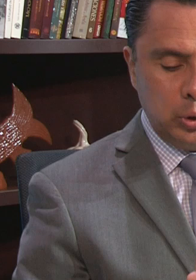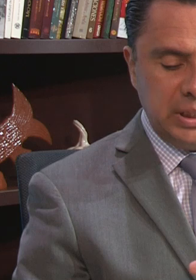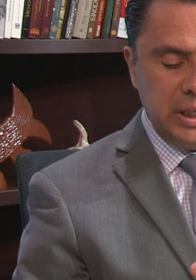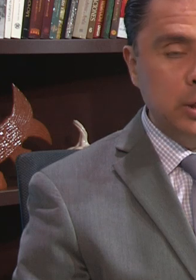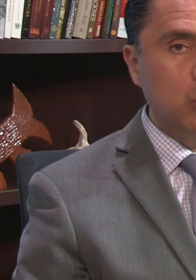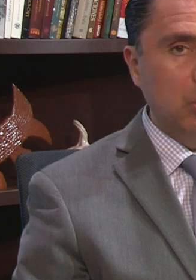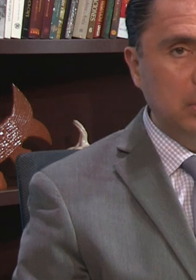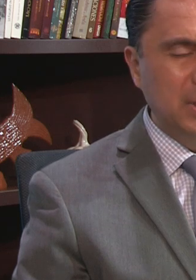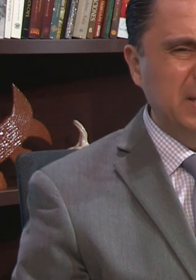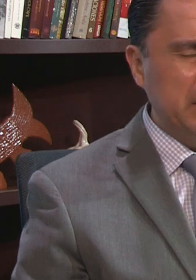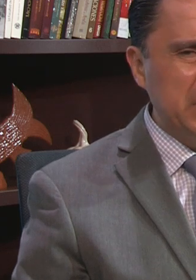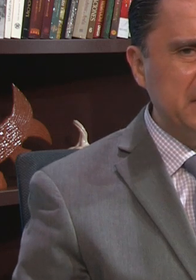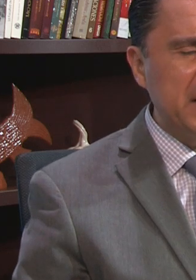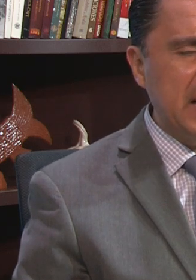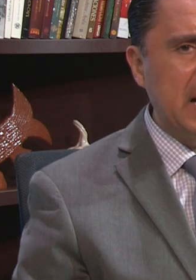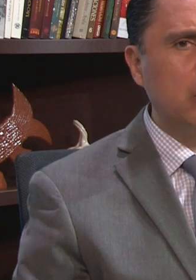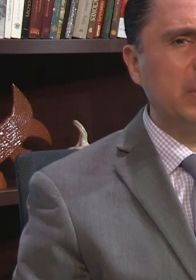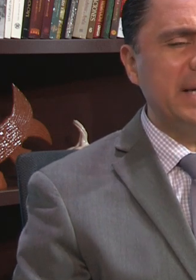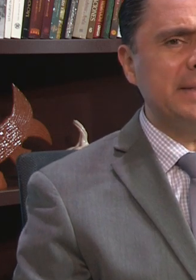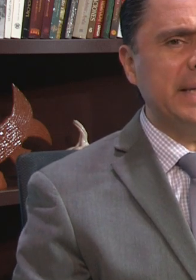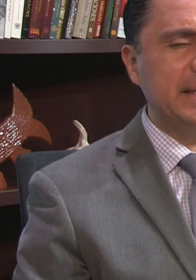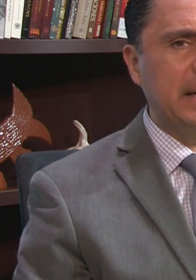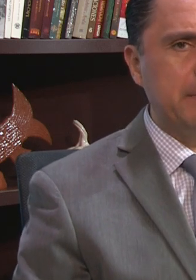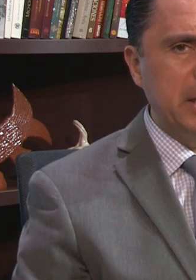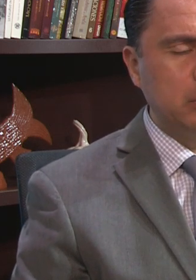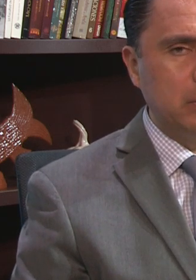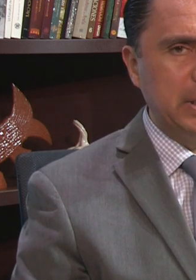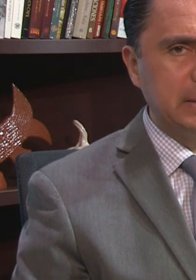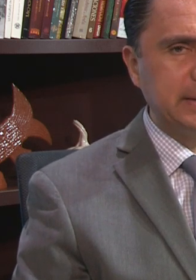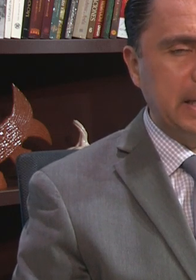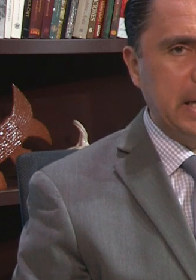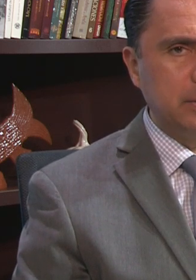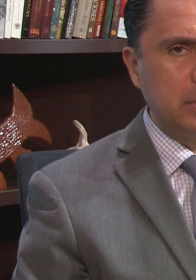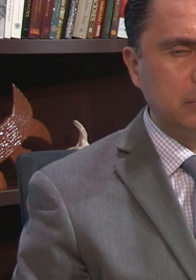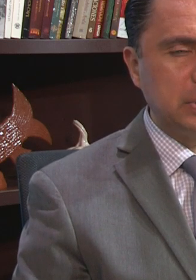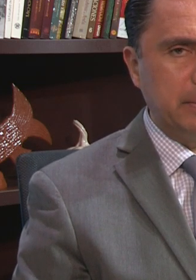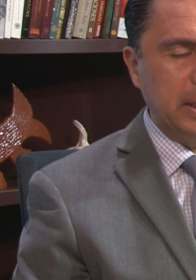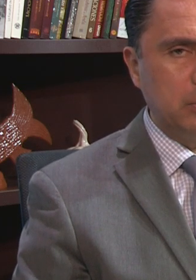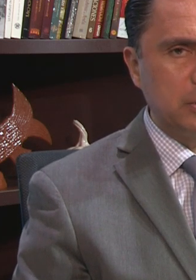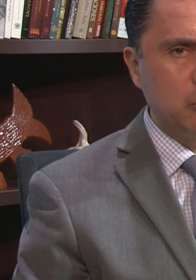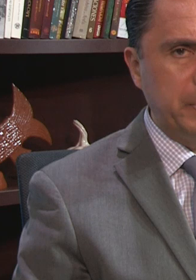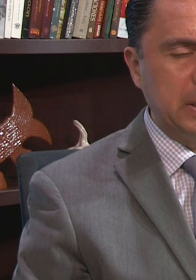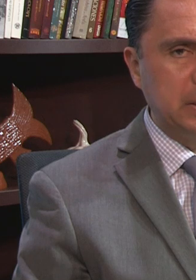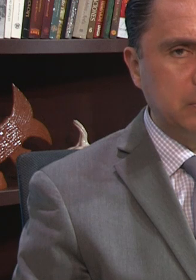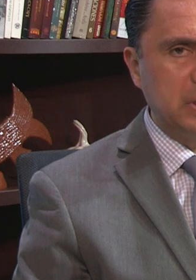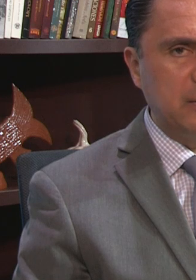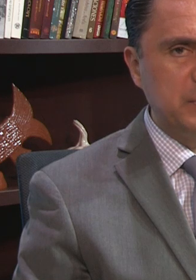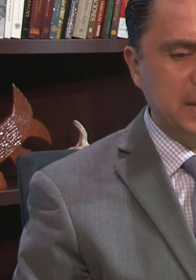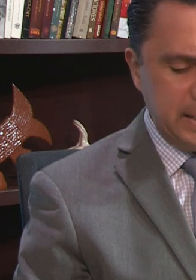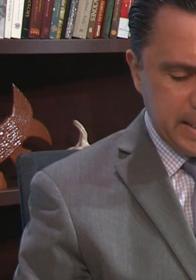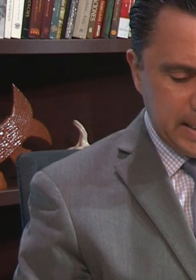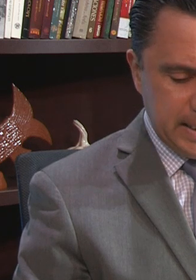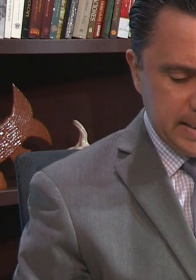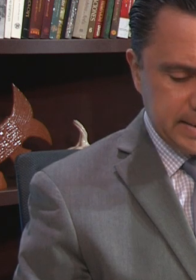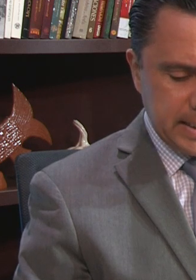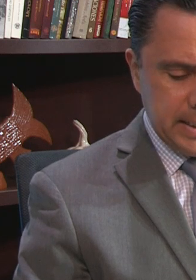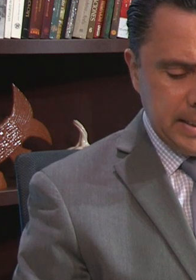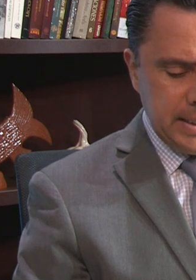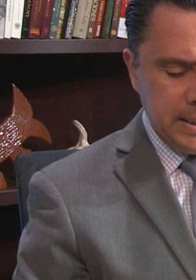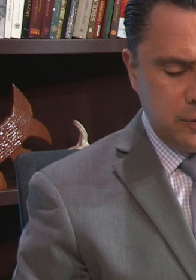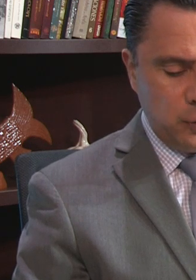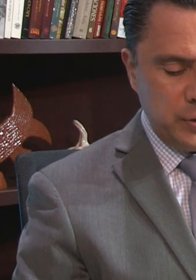mejoramiento continuo. También señala algo, que este incremento en el salario de los trabajadores operativos de la fiscalía